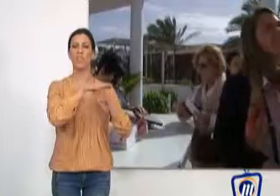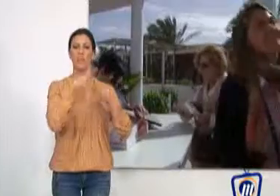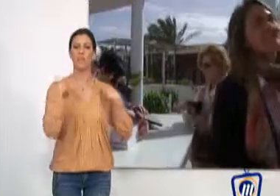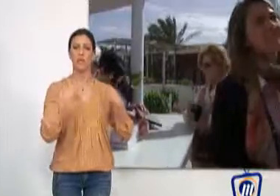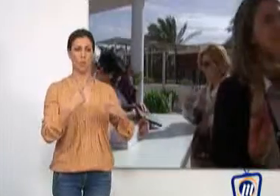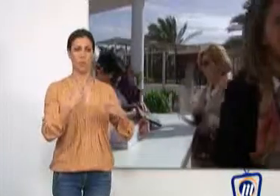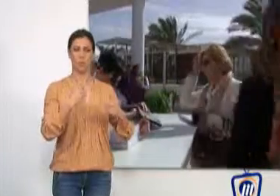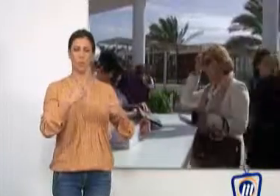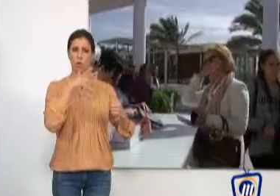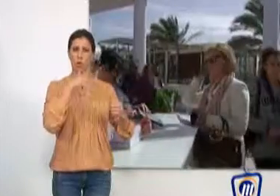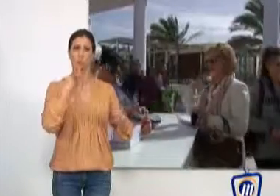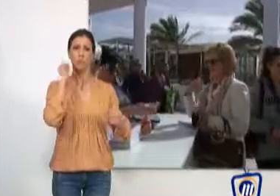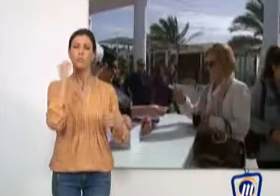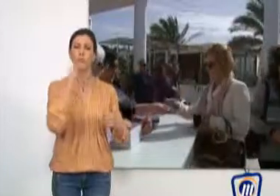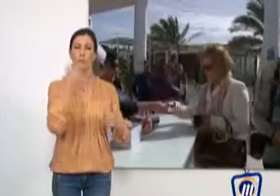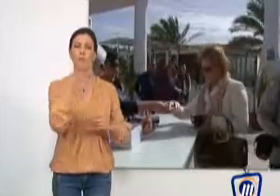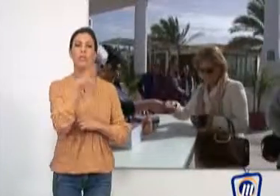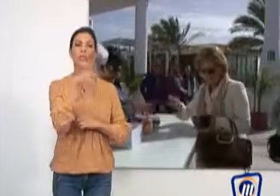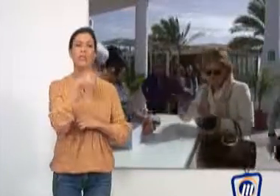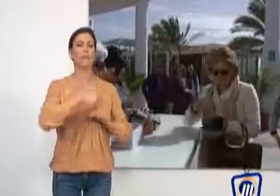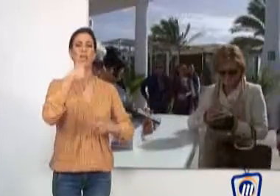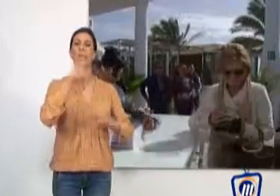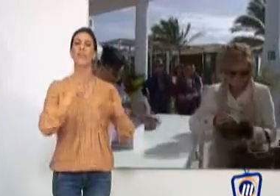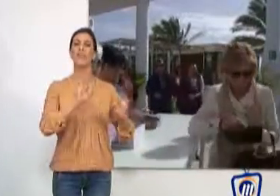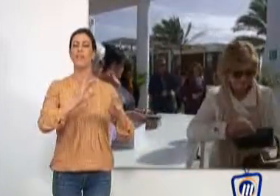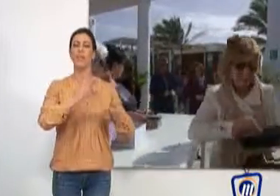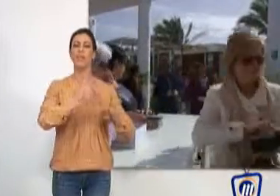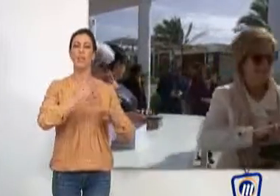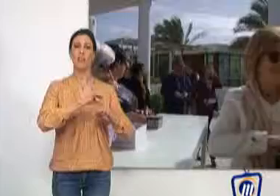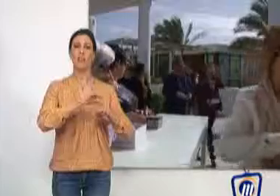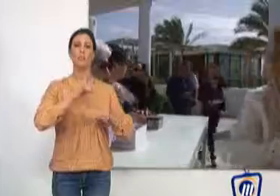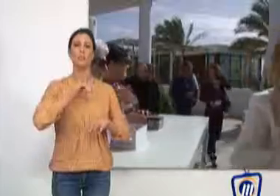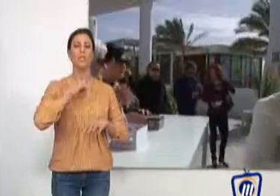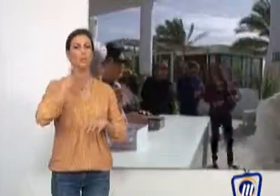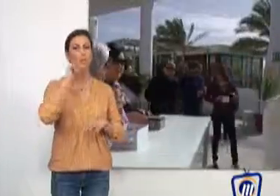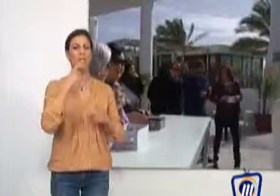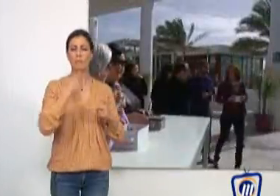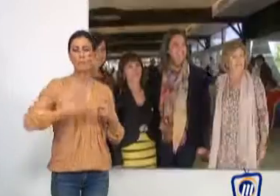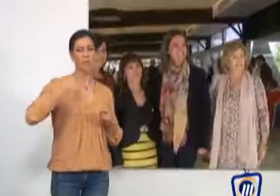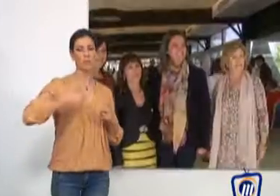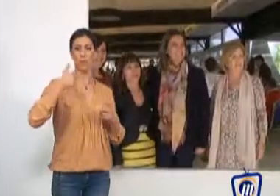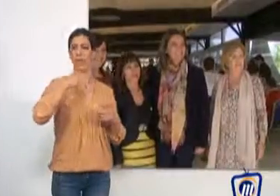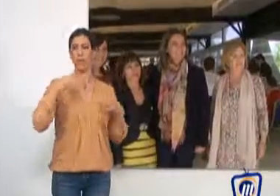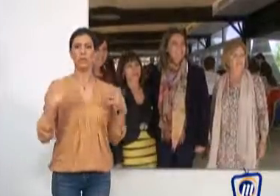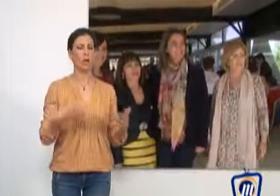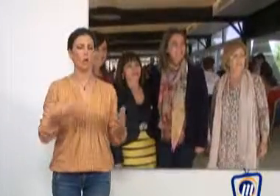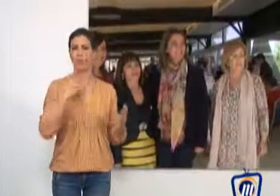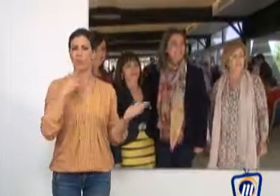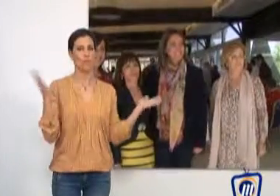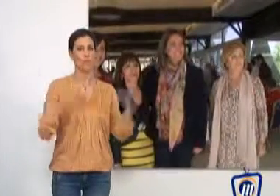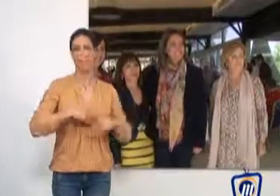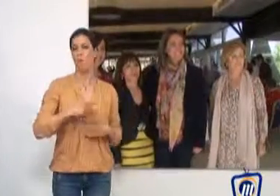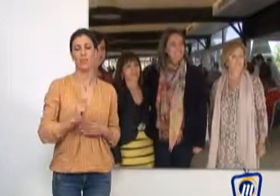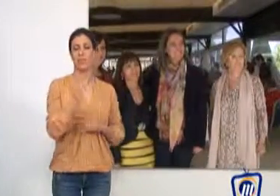salud para negociar que existan más especialidades médicas en el hospital de motril y que hasta el momento